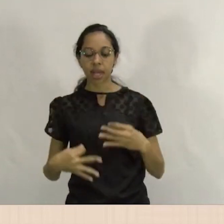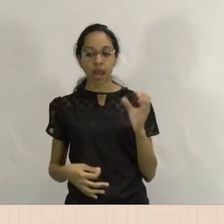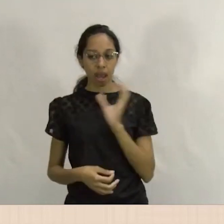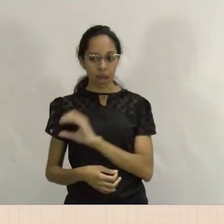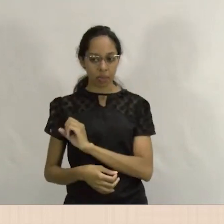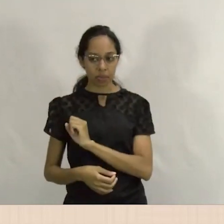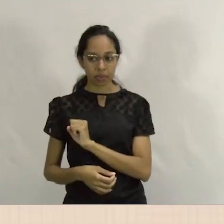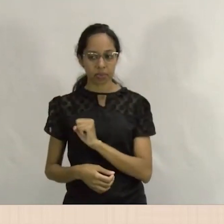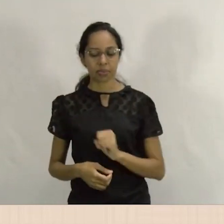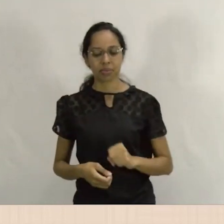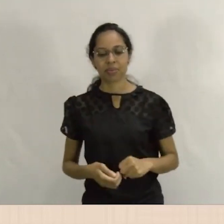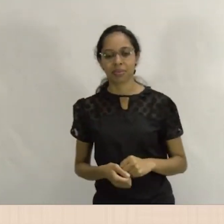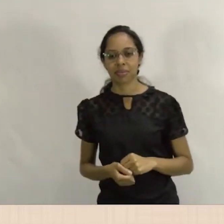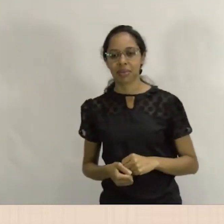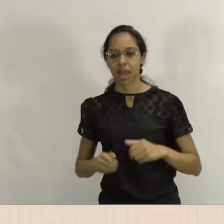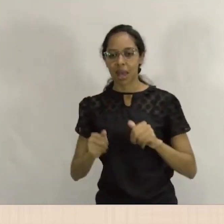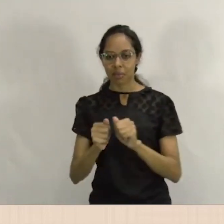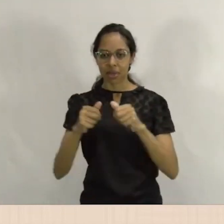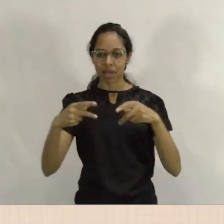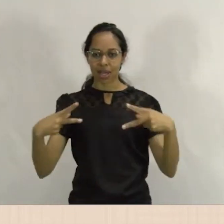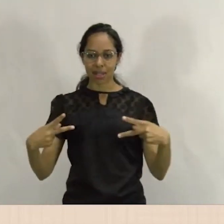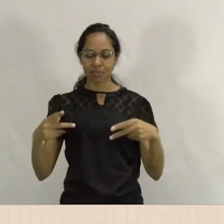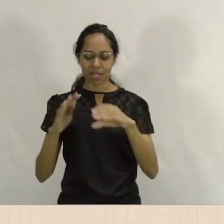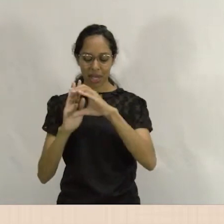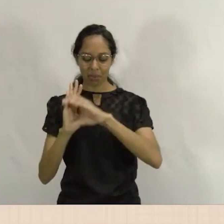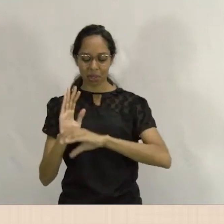Apocalipse capítulo 2, versículo 1.